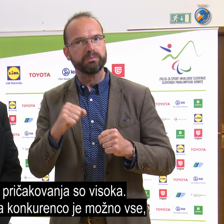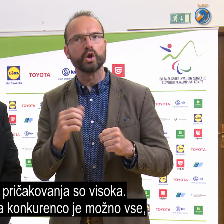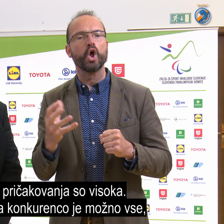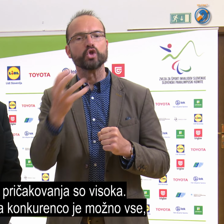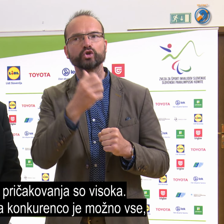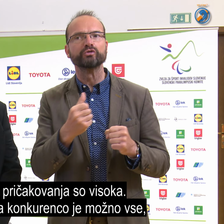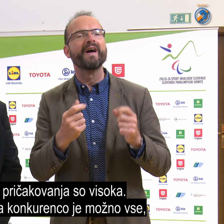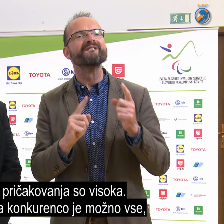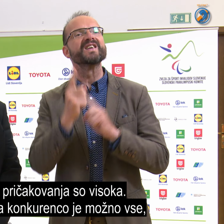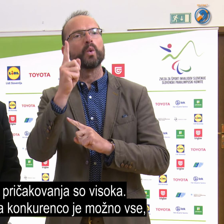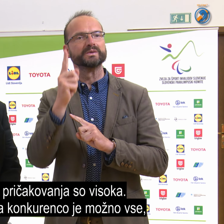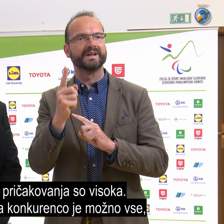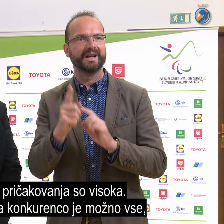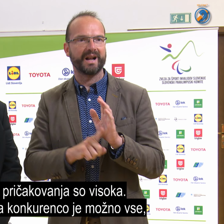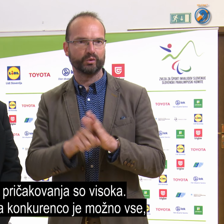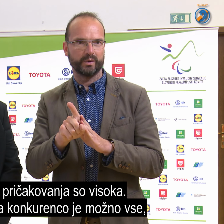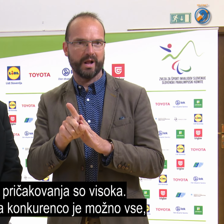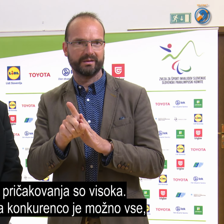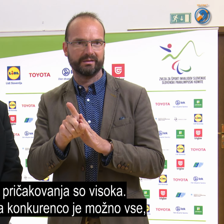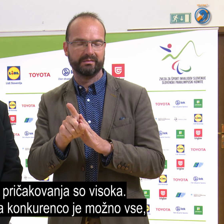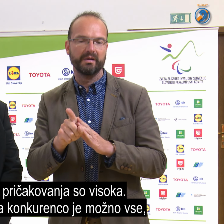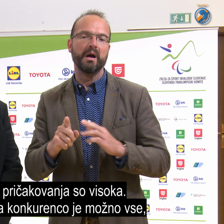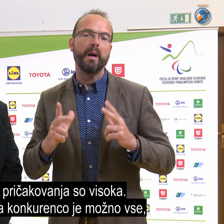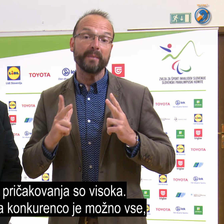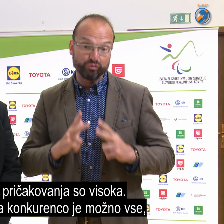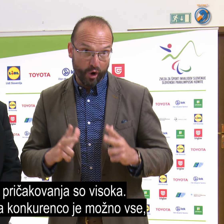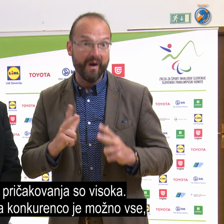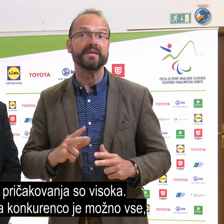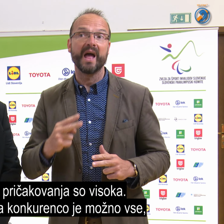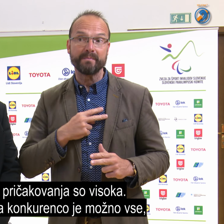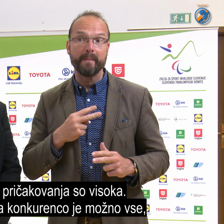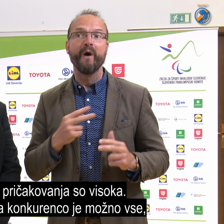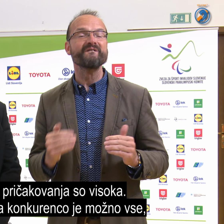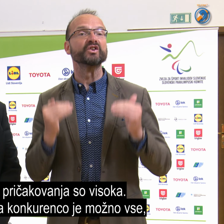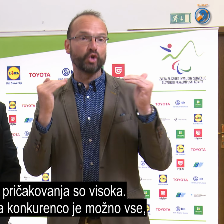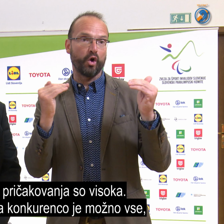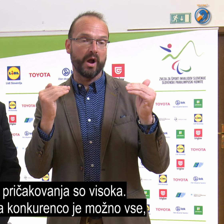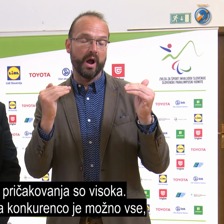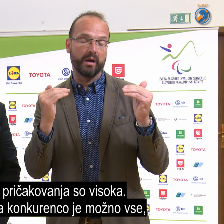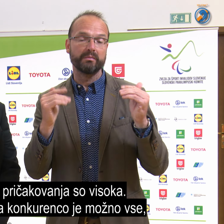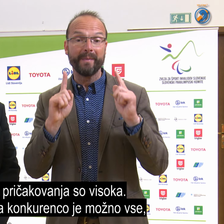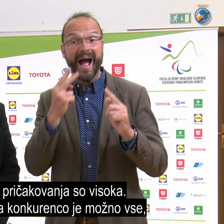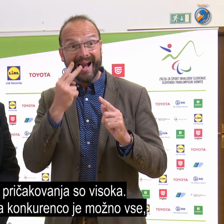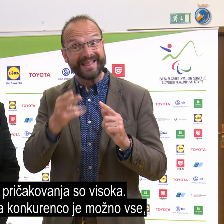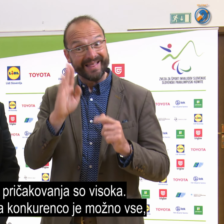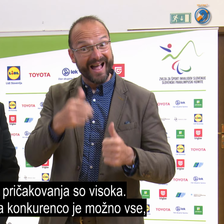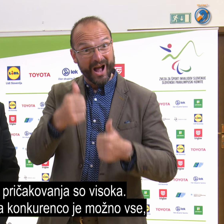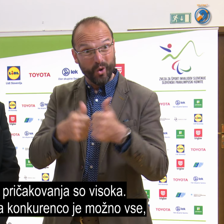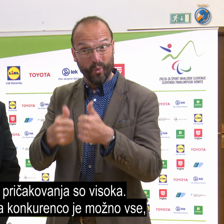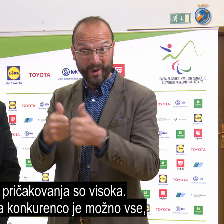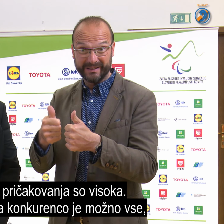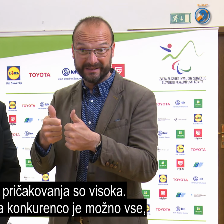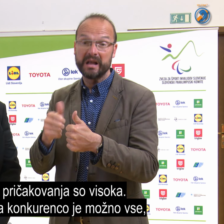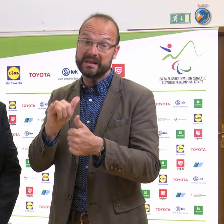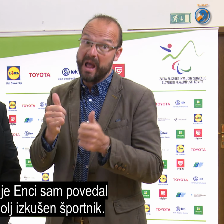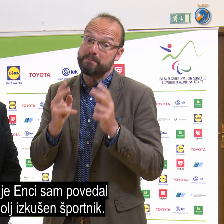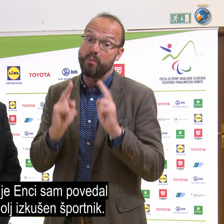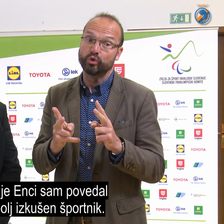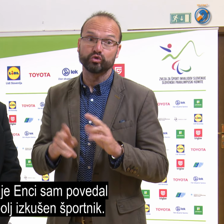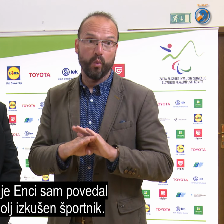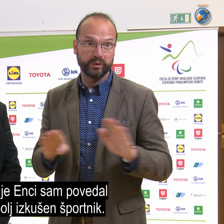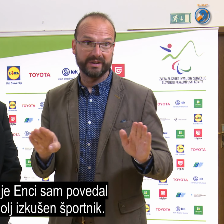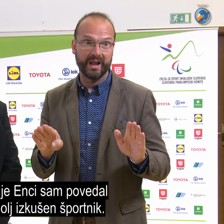vrhunske rezultate in pričakovanja so visoka, ampak glede na konkurenco je možno vse,